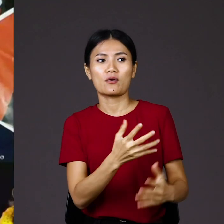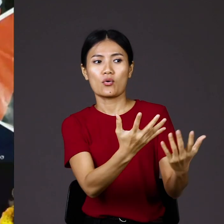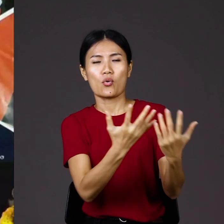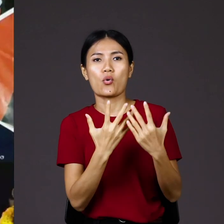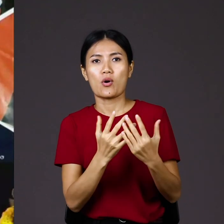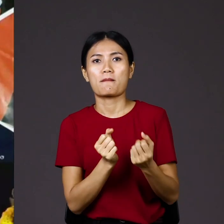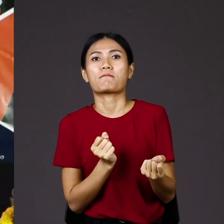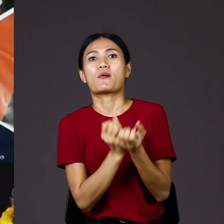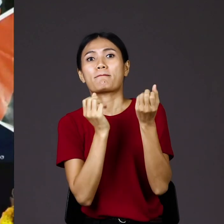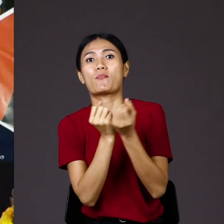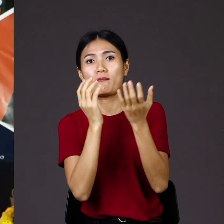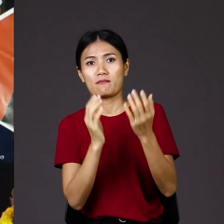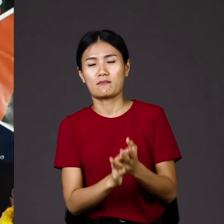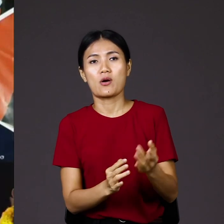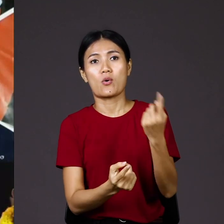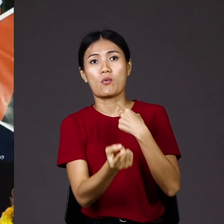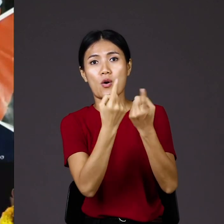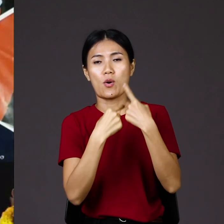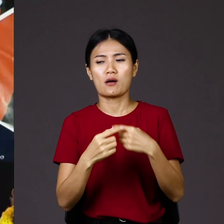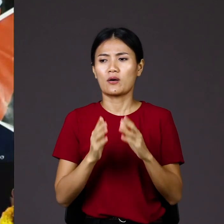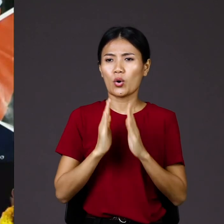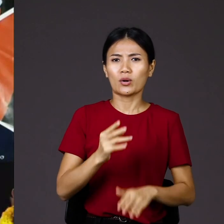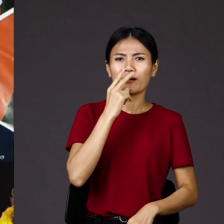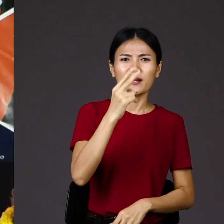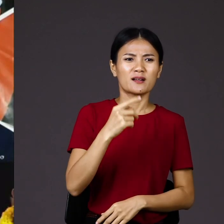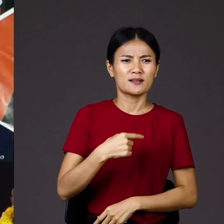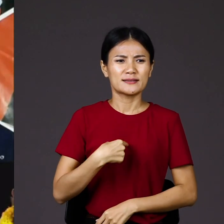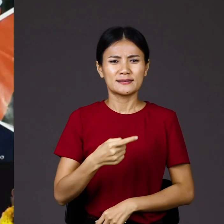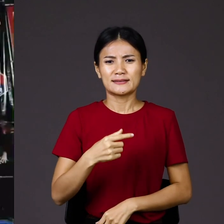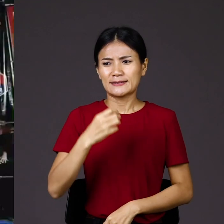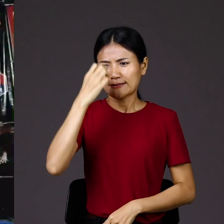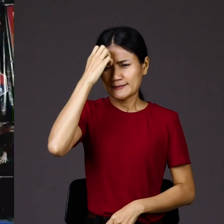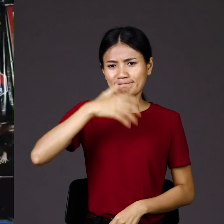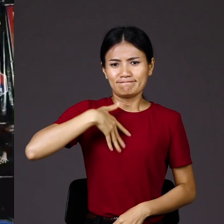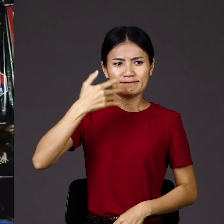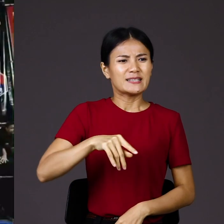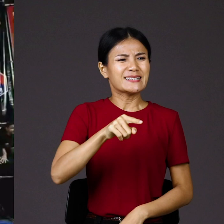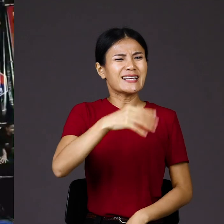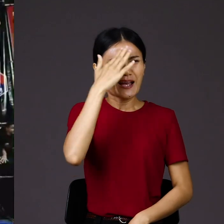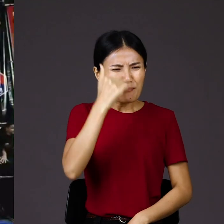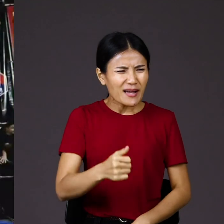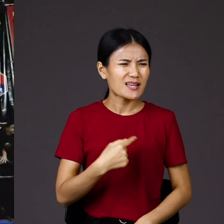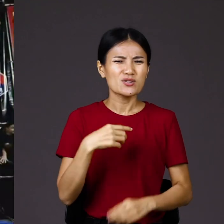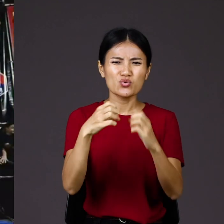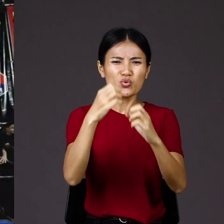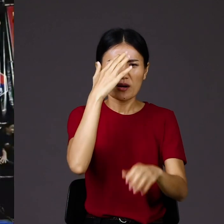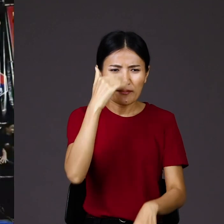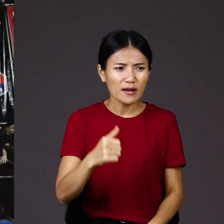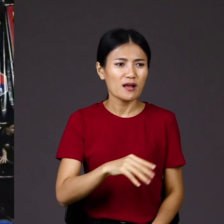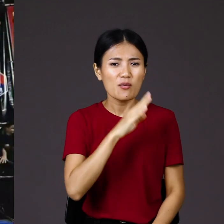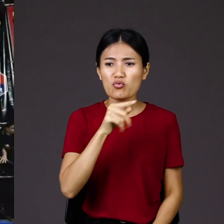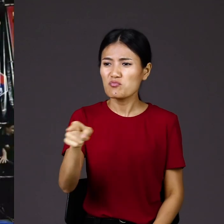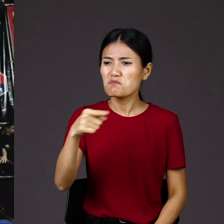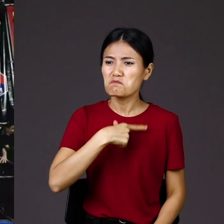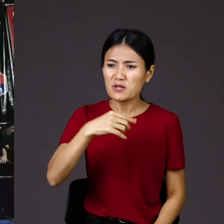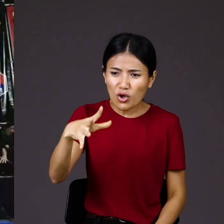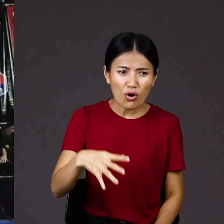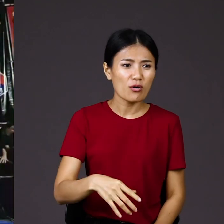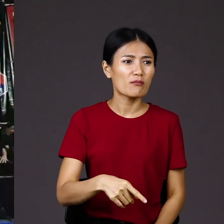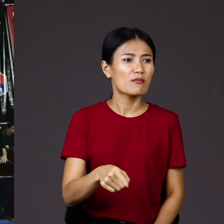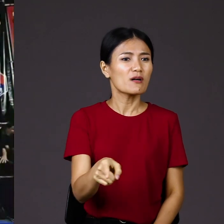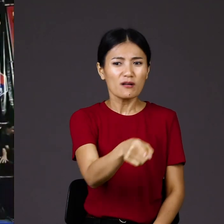าธรไปหาเสียงพี่น้องเห็นแล้วก็โมโหพี่น้องเห็นแล้วก็อะไรกันนักกันหนาไม่ชอบก็ไม่ต้องเลือกต่างคนต่าง